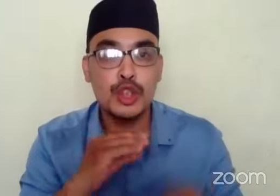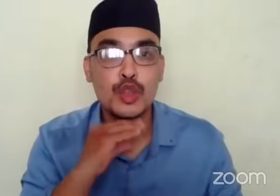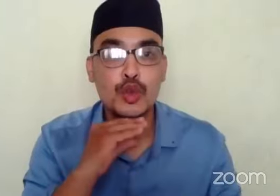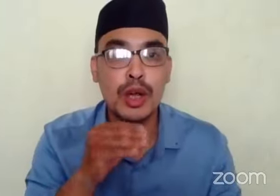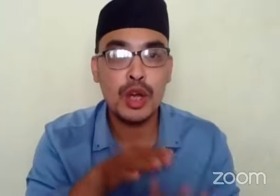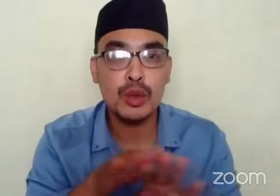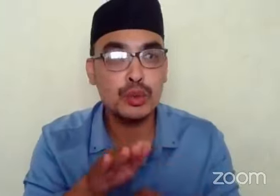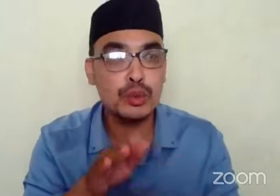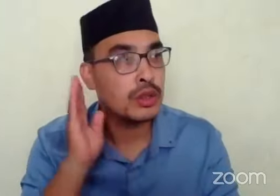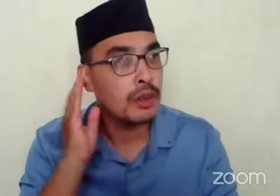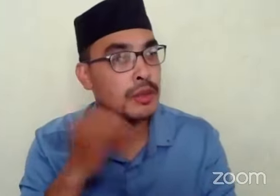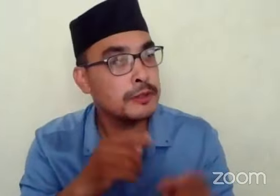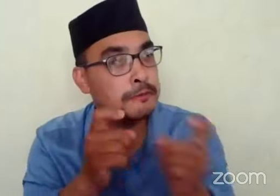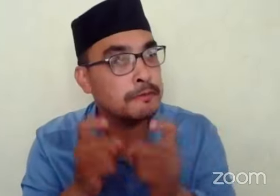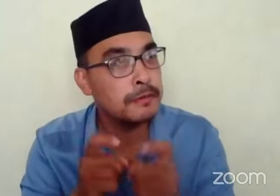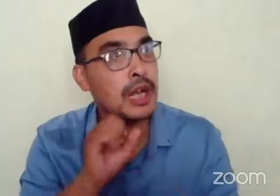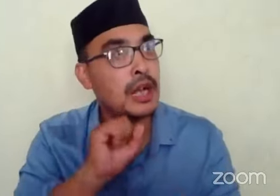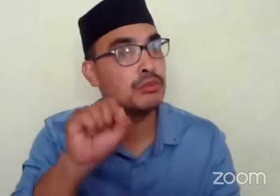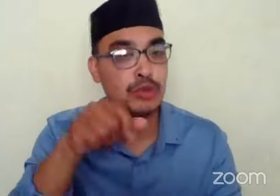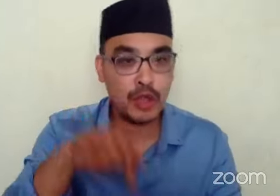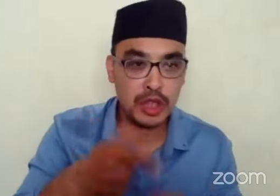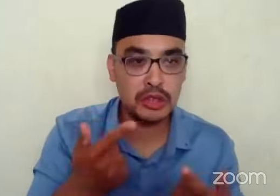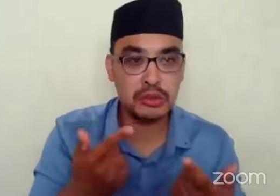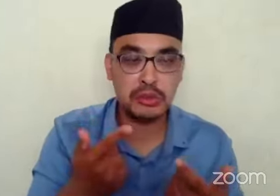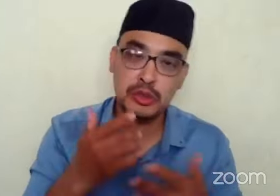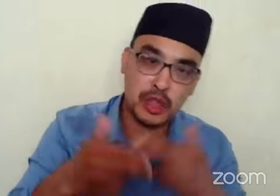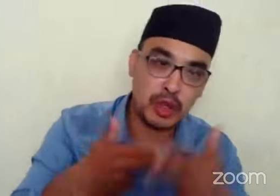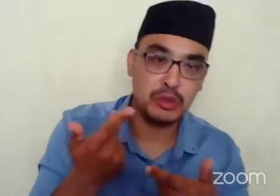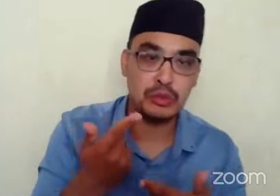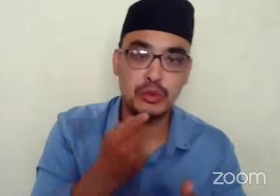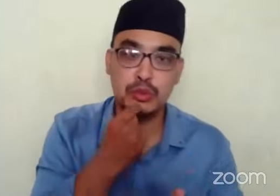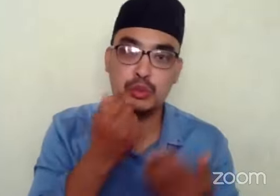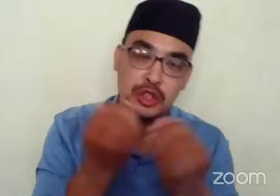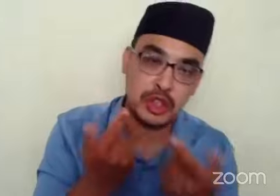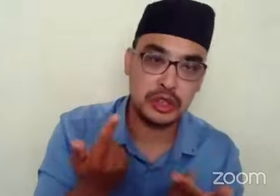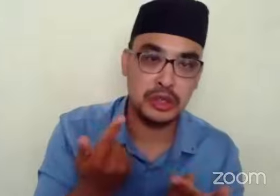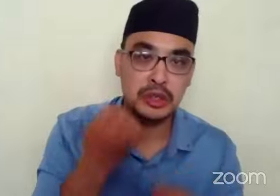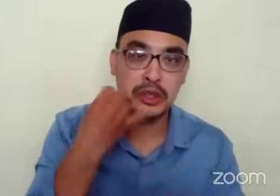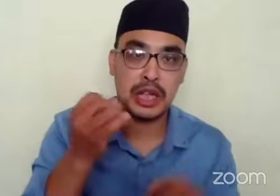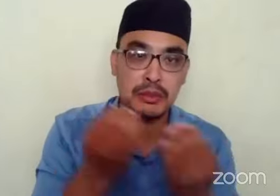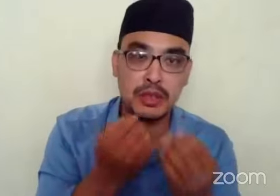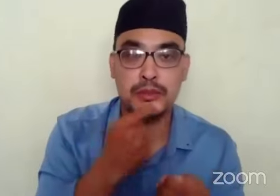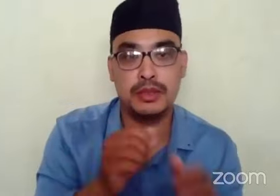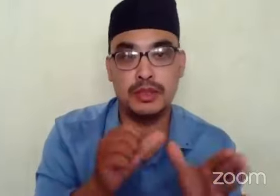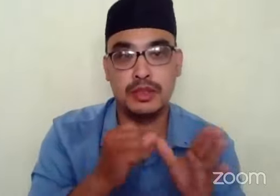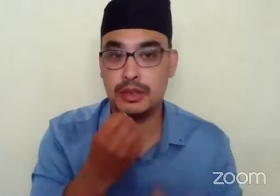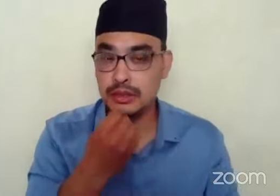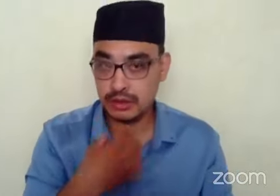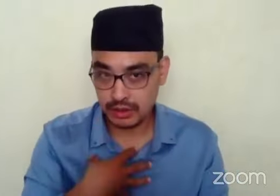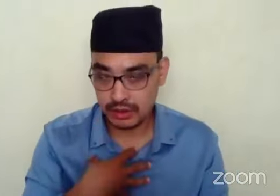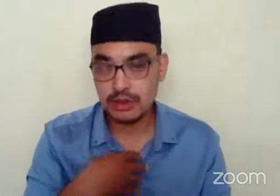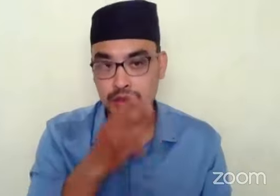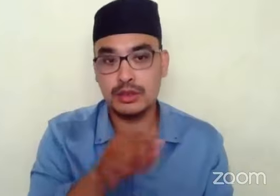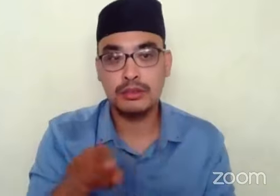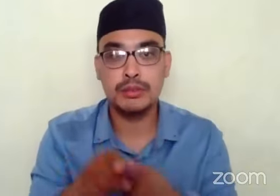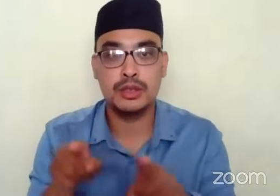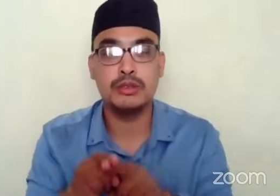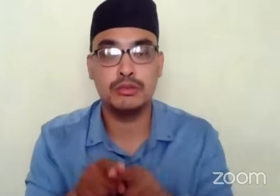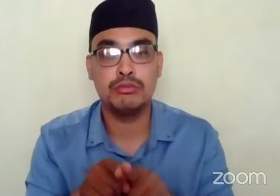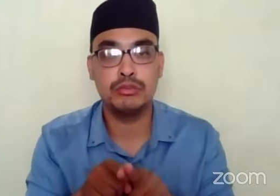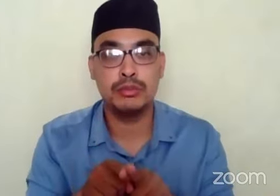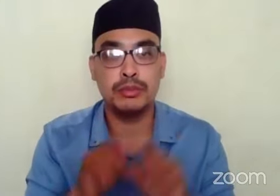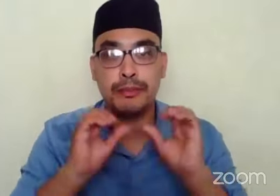गरे भने त अब त तिमीहरूकै जमाना हो नि, जे जे गर्छ गराउ न, विकृति ल्याए नि ल्याऊ न, त्यो खालको एक किसिमको ट्यागहरू